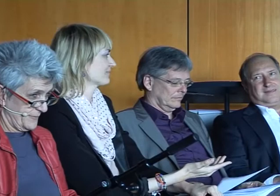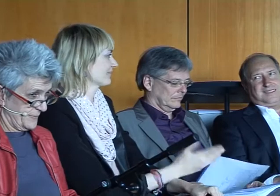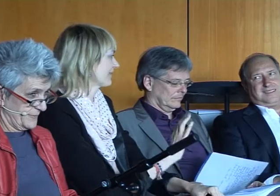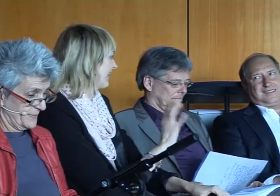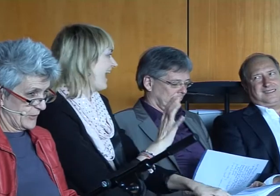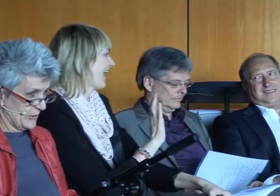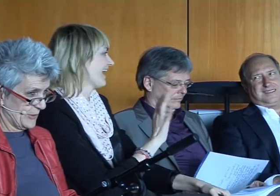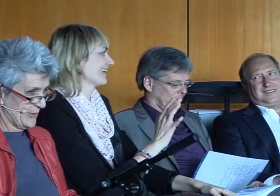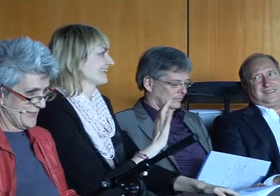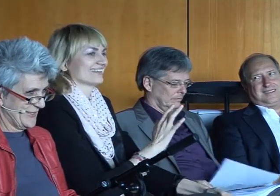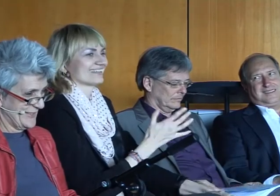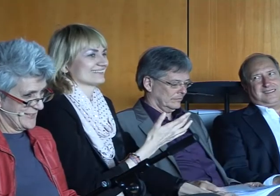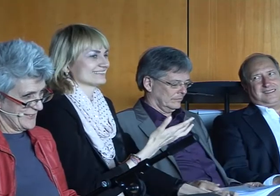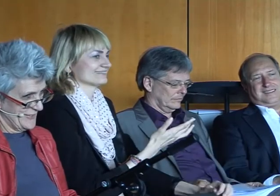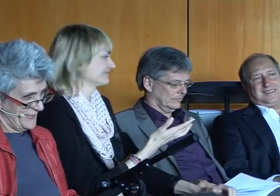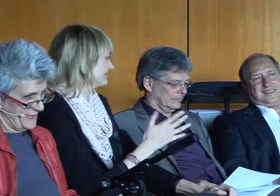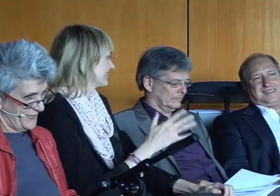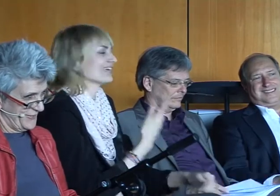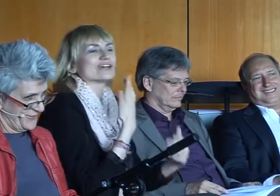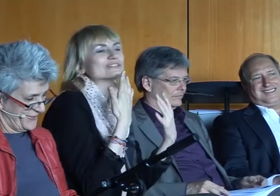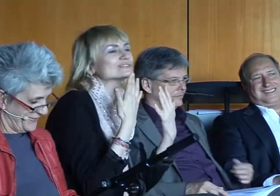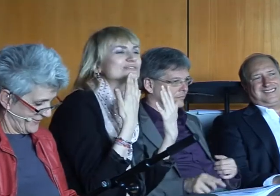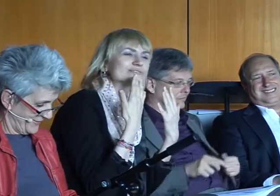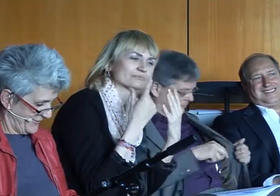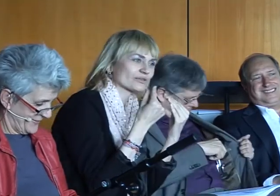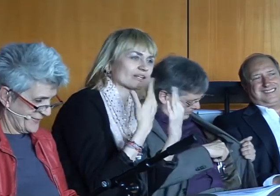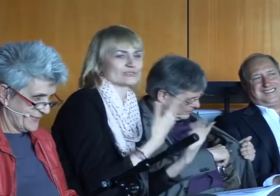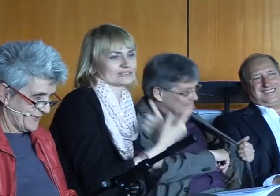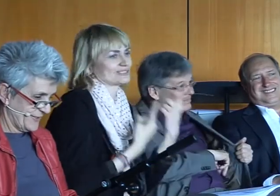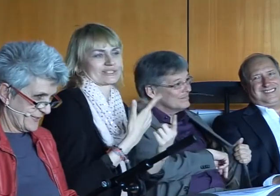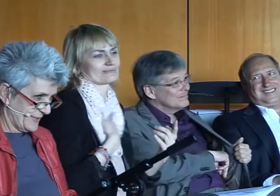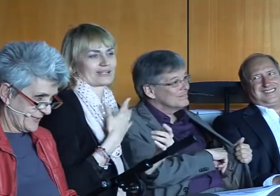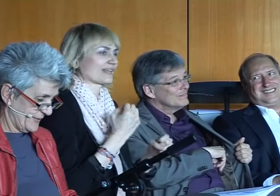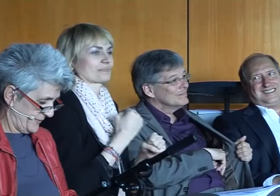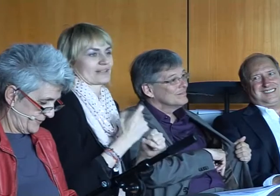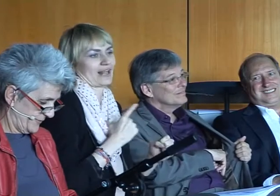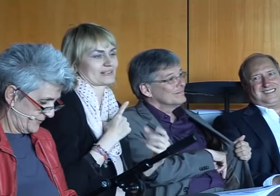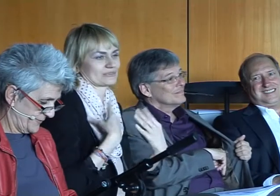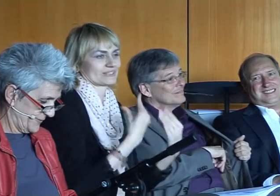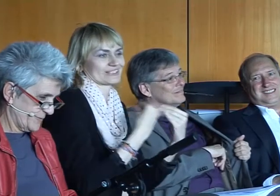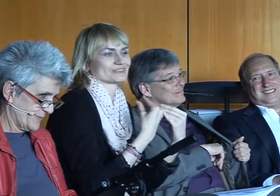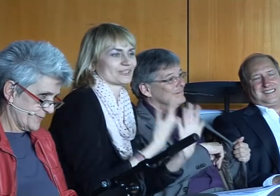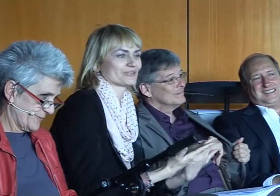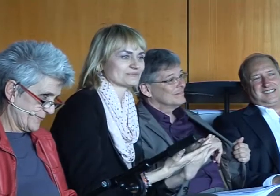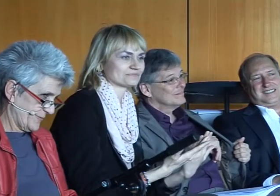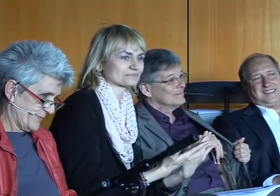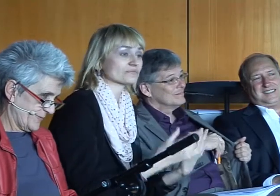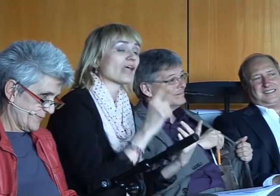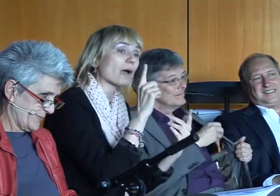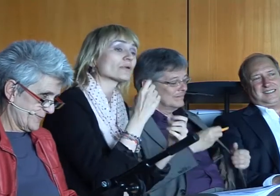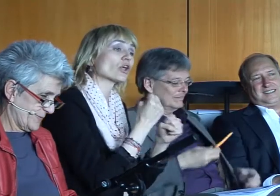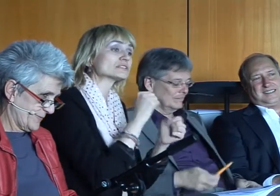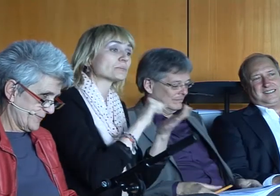grüßen. Und dann habe ich gedacht, hallo, die hat die ganze Zeit mit mir telefoniert und das ist die Situation auch in meiner Arbeit. Immer